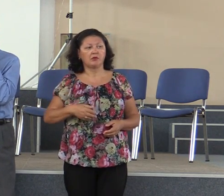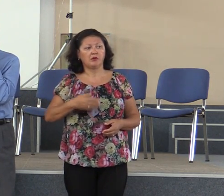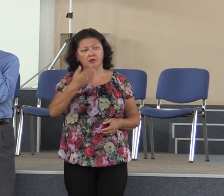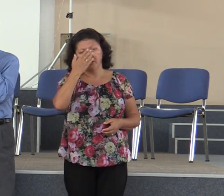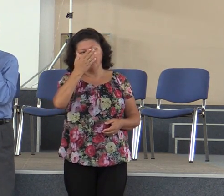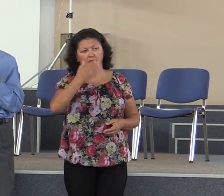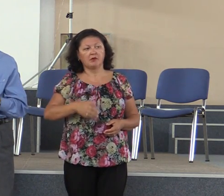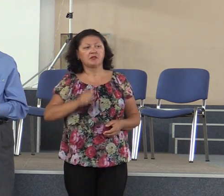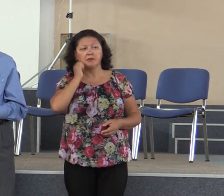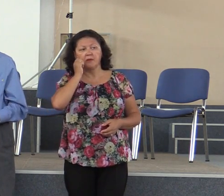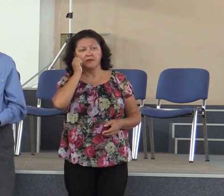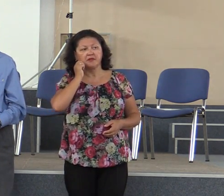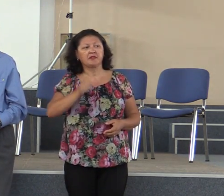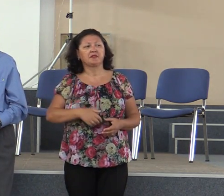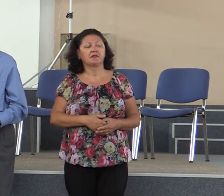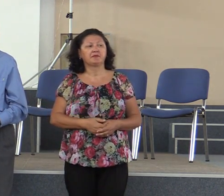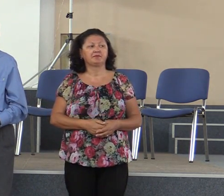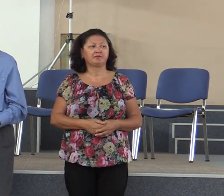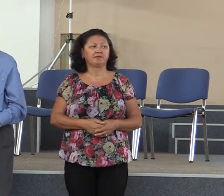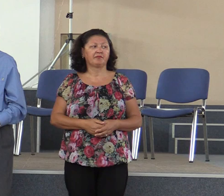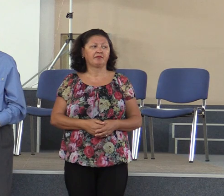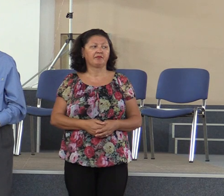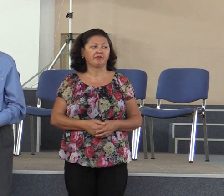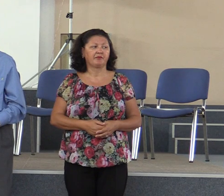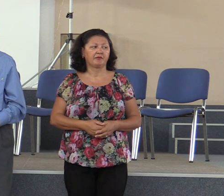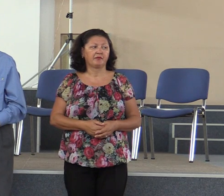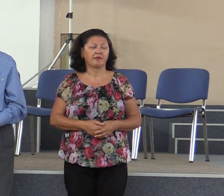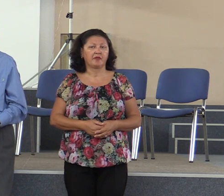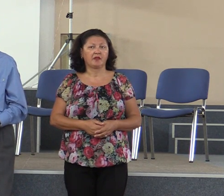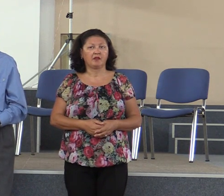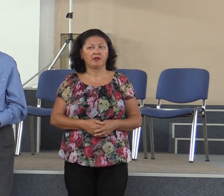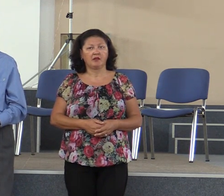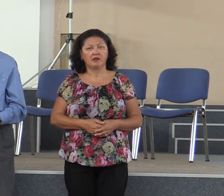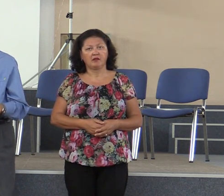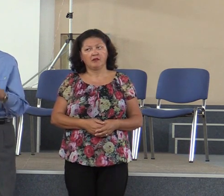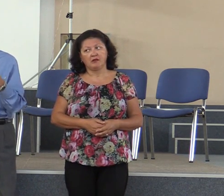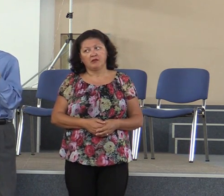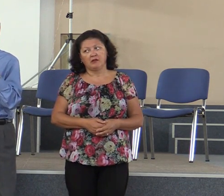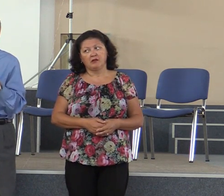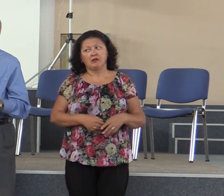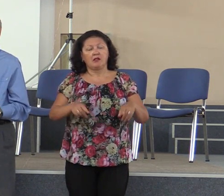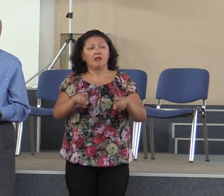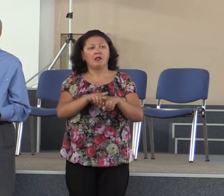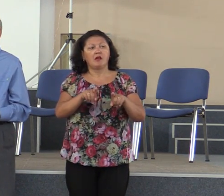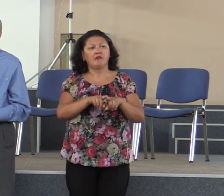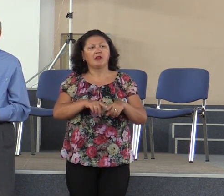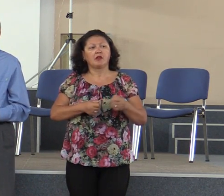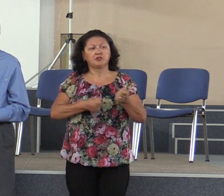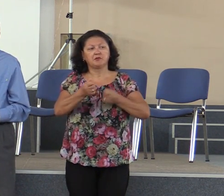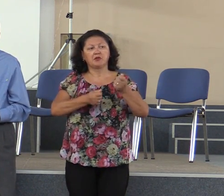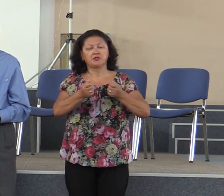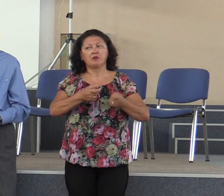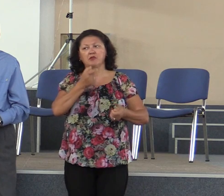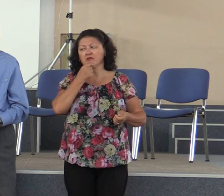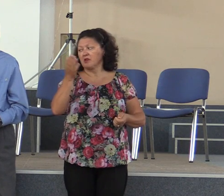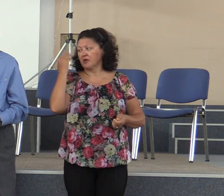mai îmbătrânit. About like his cab car. La fel ca și mașina lui veche. I